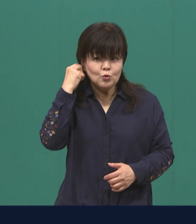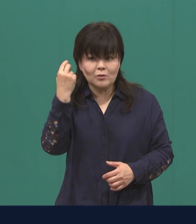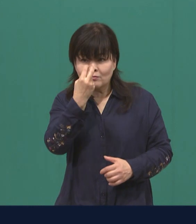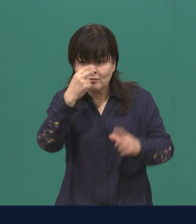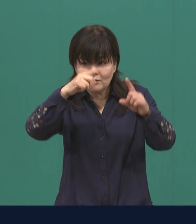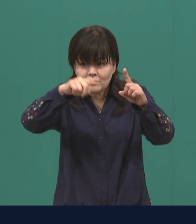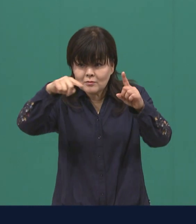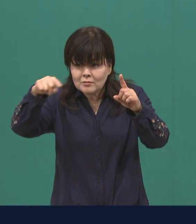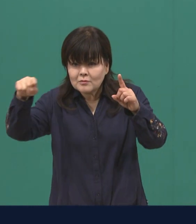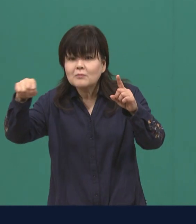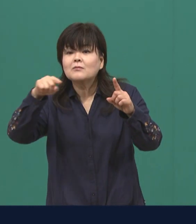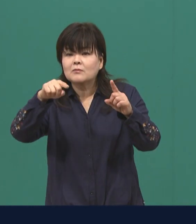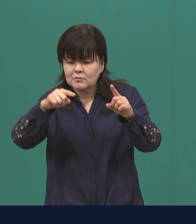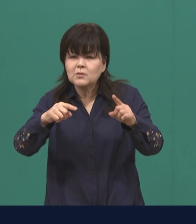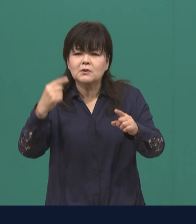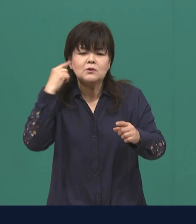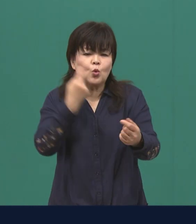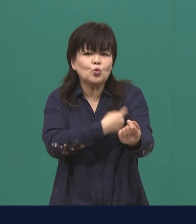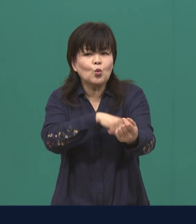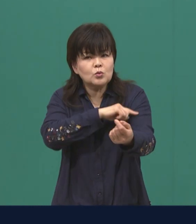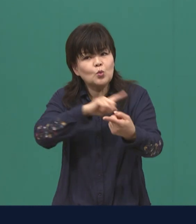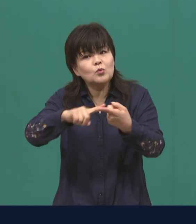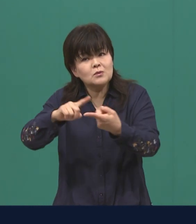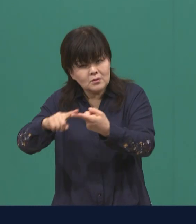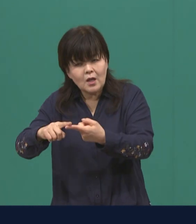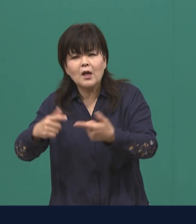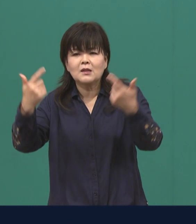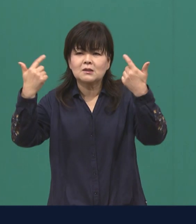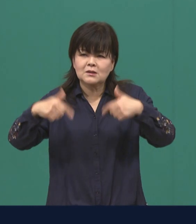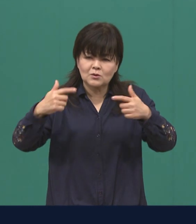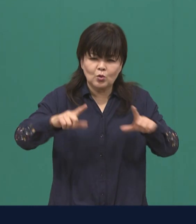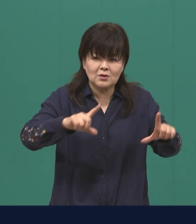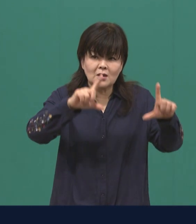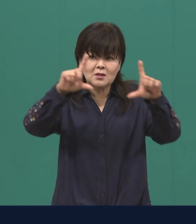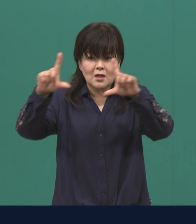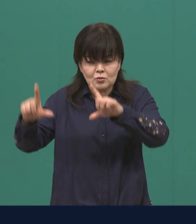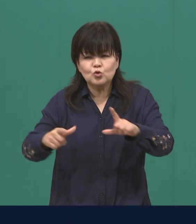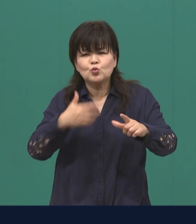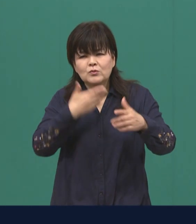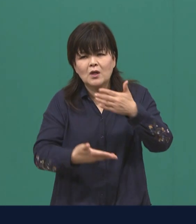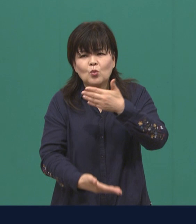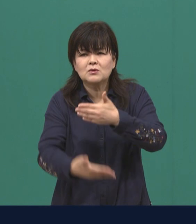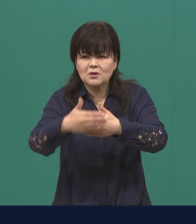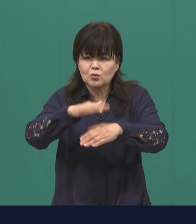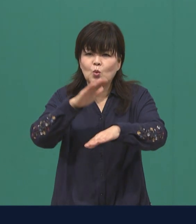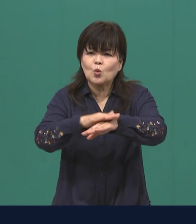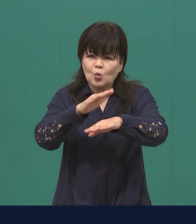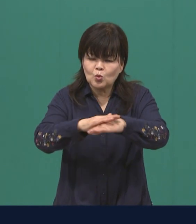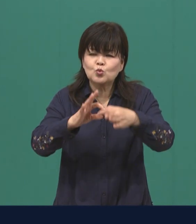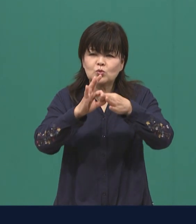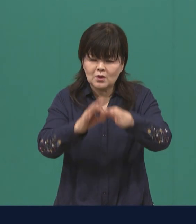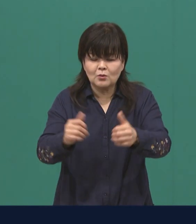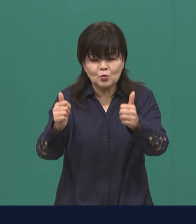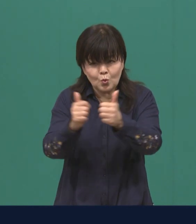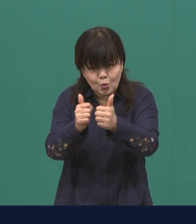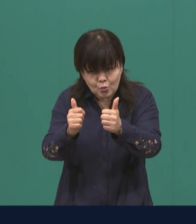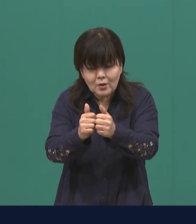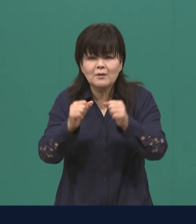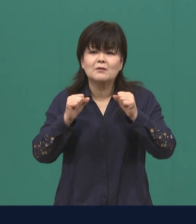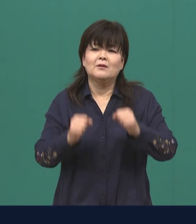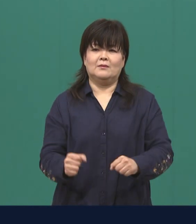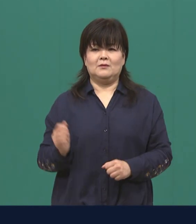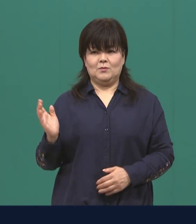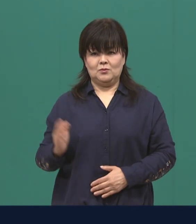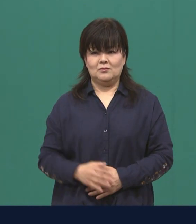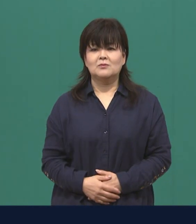程度を測る聴力検査をし、聴力に応じて日常生活での不自由さを補う方法